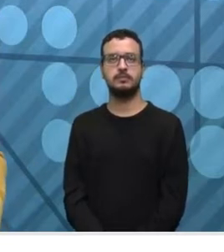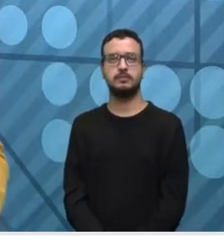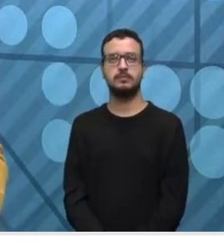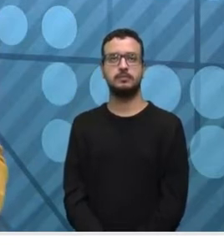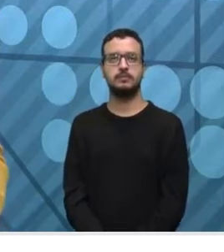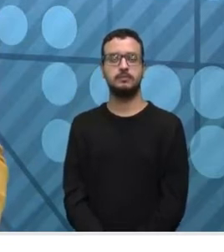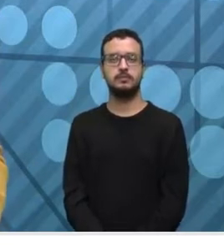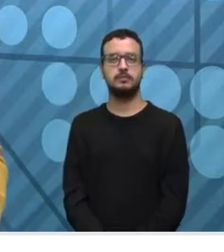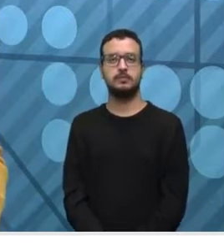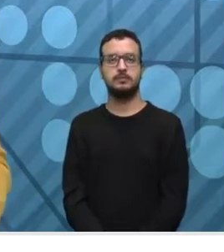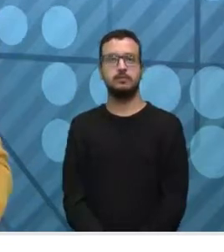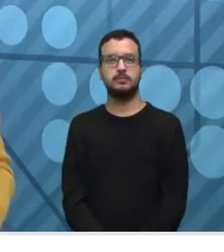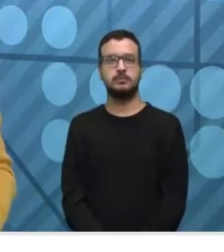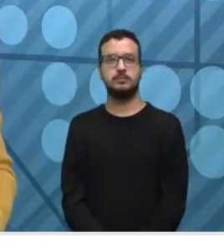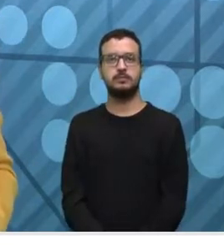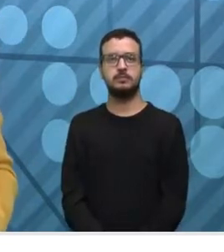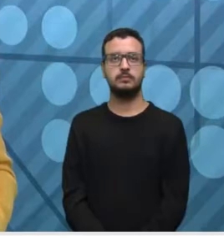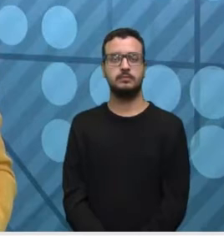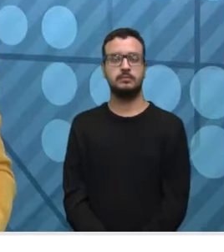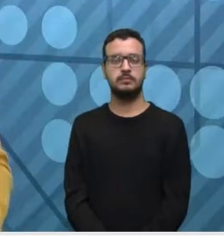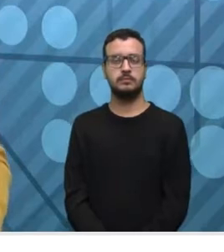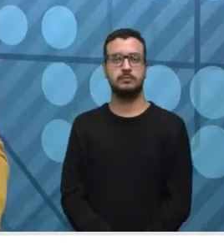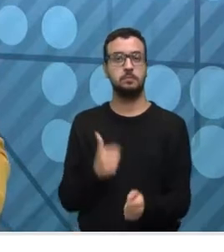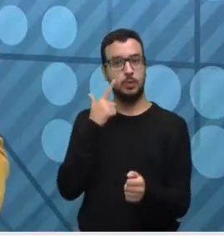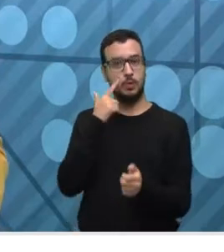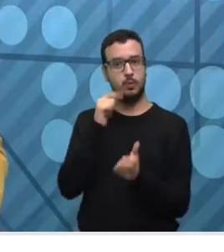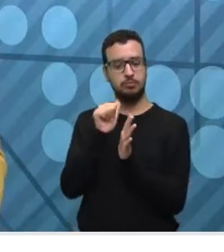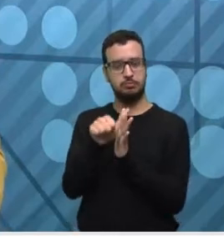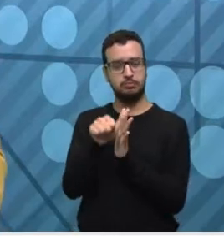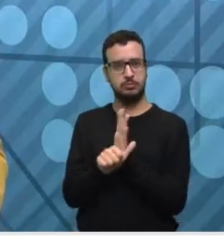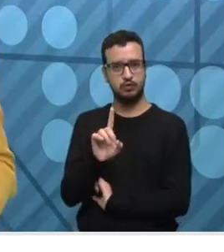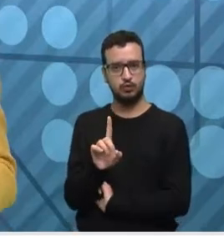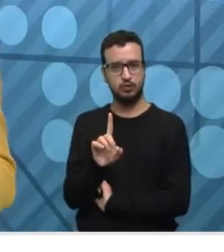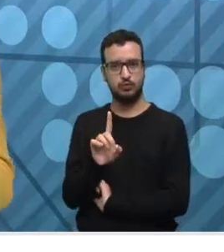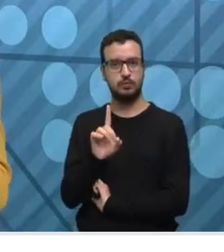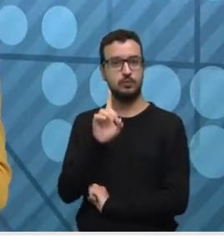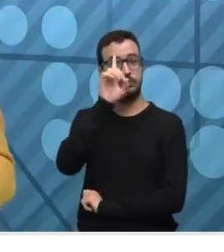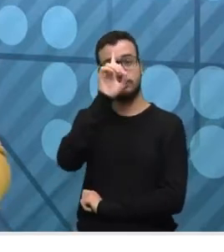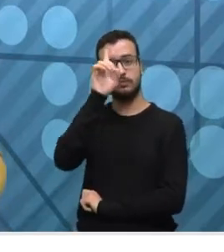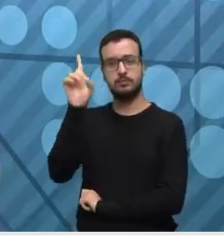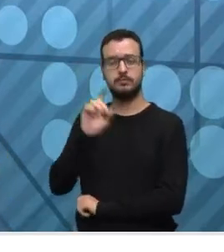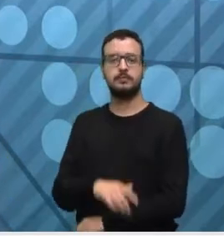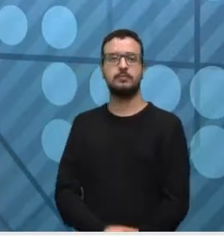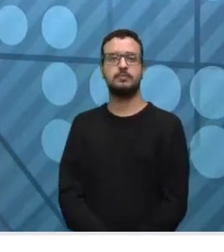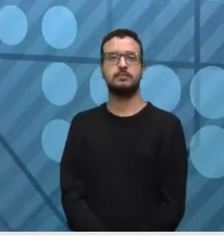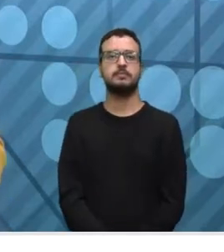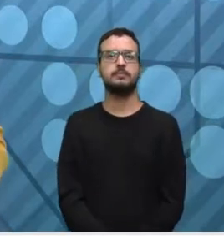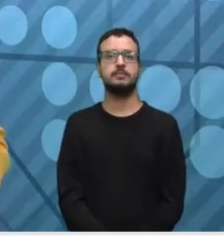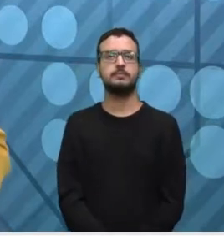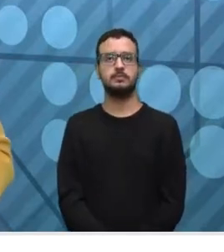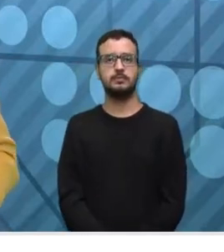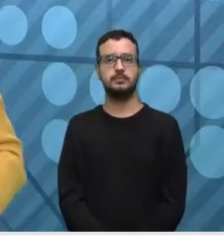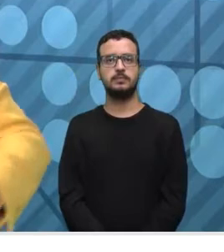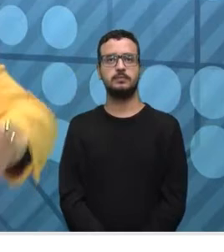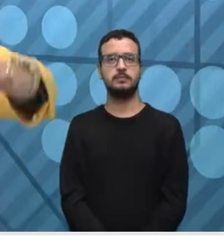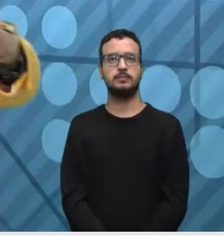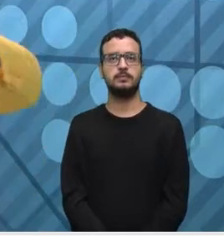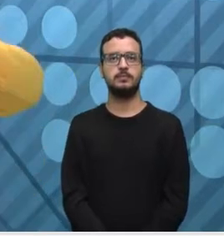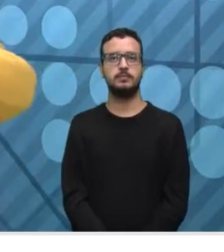Bom dia, tá? Esta configuração de mãos, dia. Boa tarde, novamente,